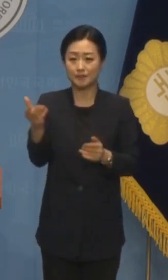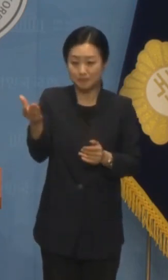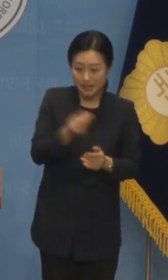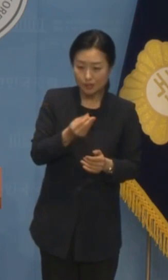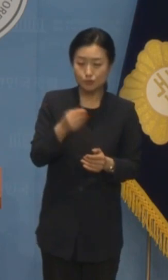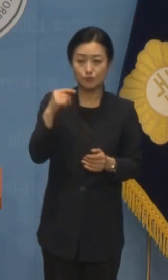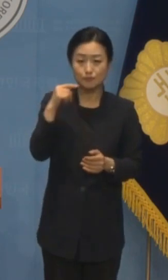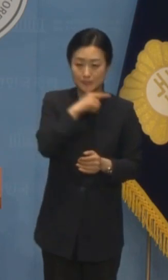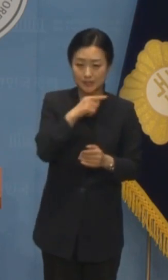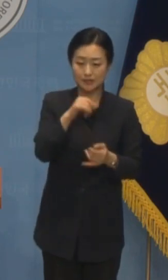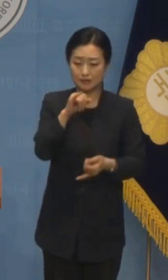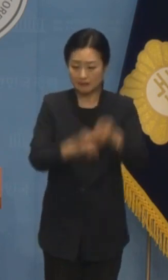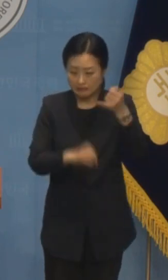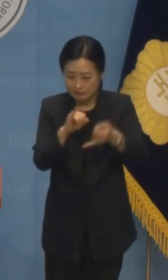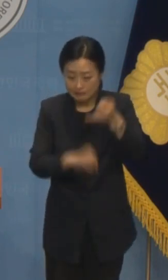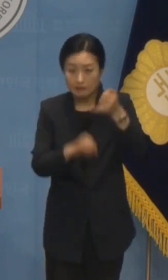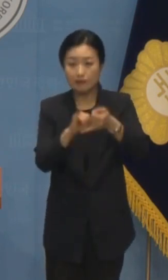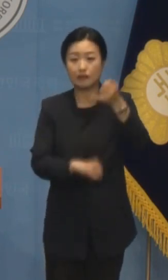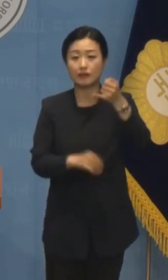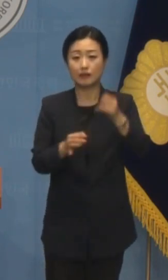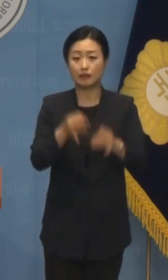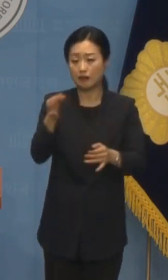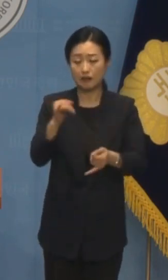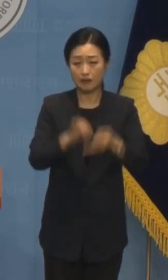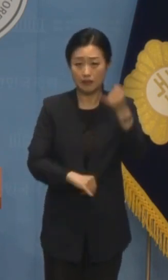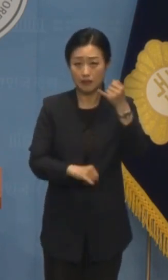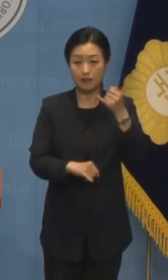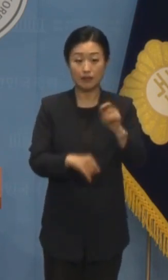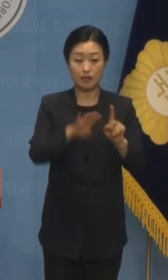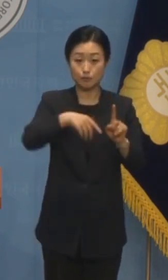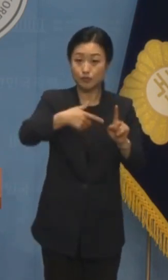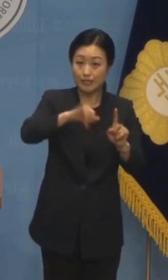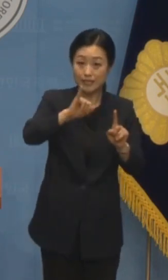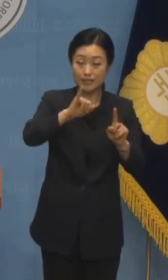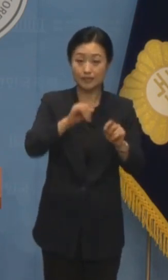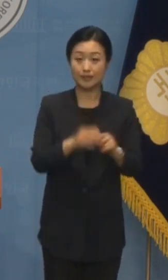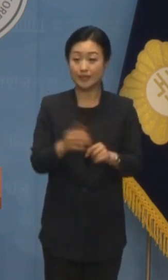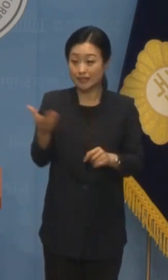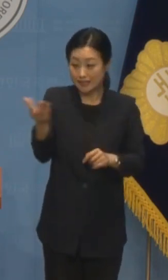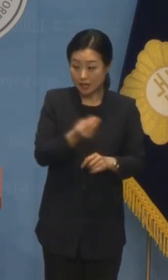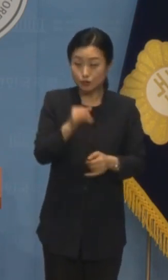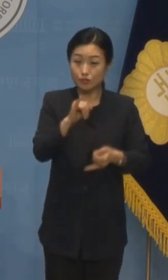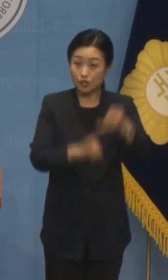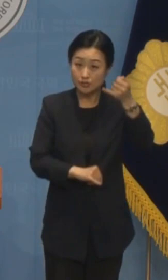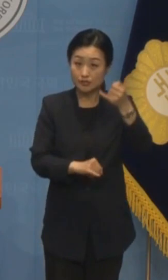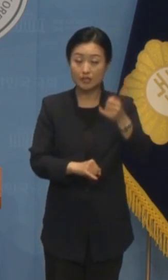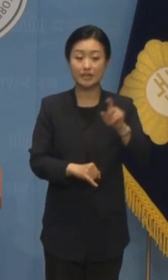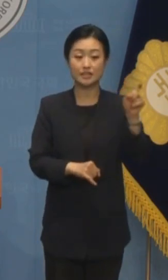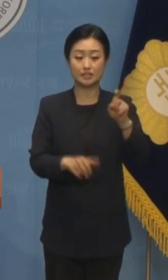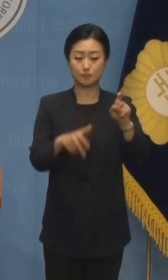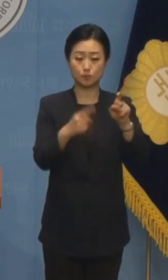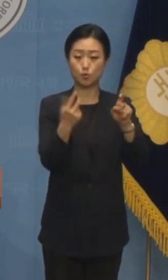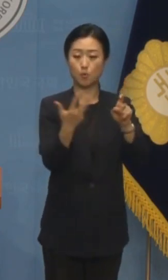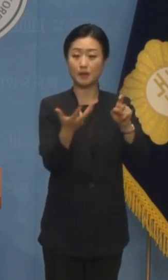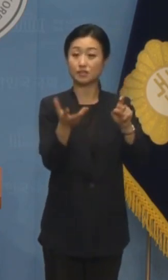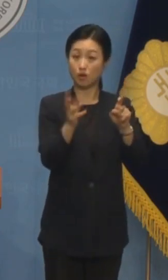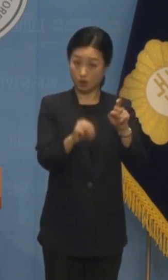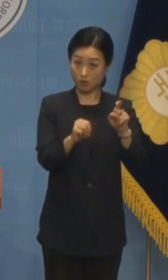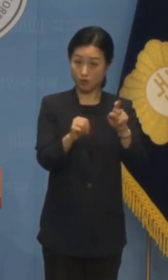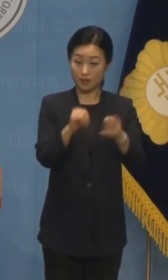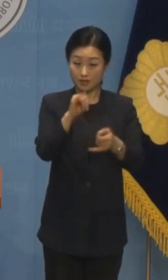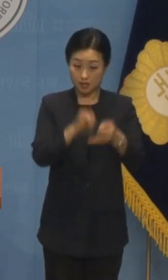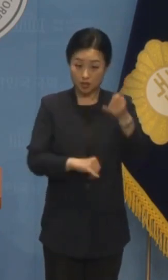연체율입니다. 2024년 3월 말에 1분기 현재 자영업자 대출 연체액은 10조 8천억에 이르고